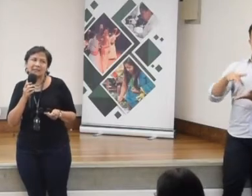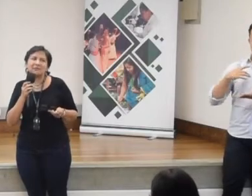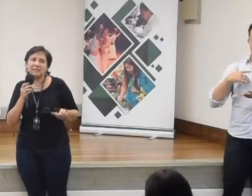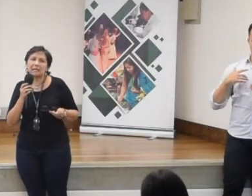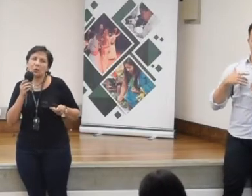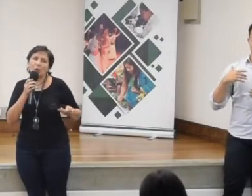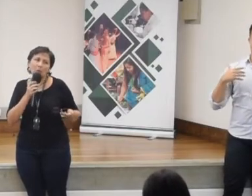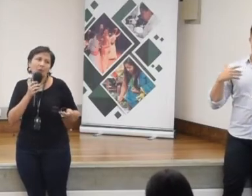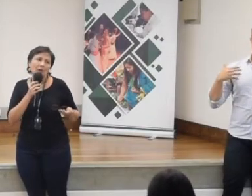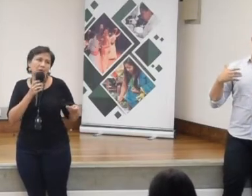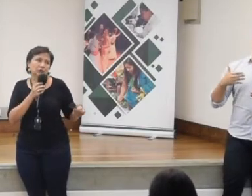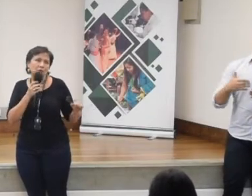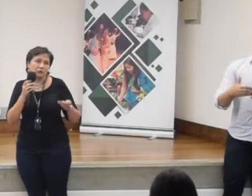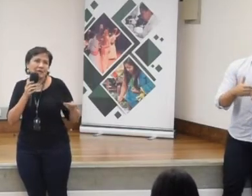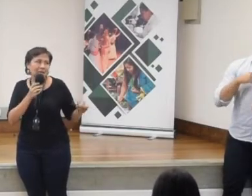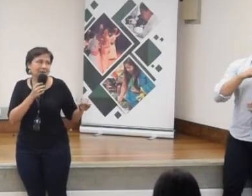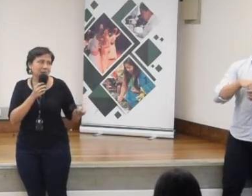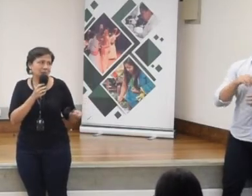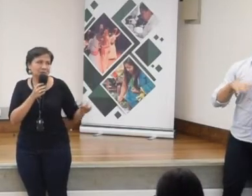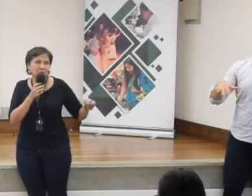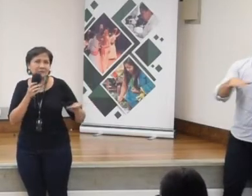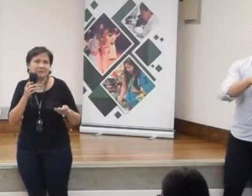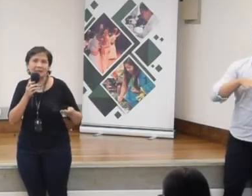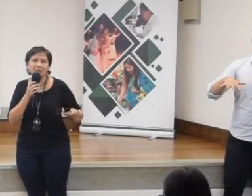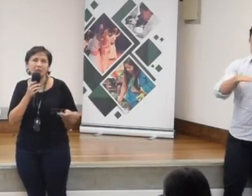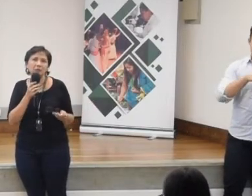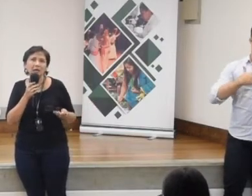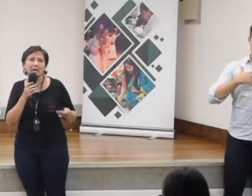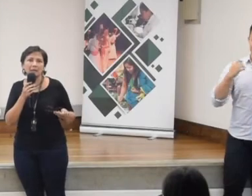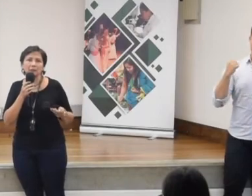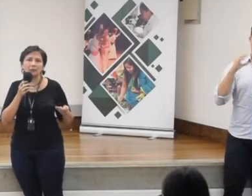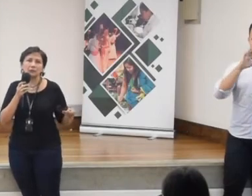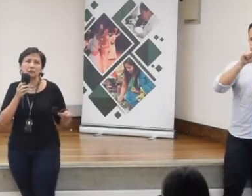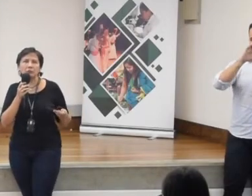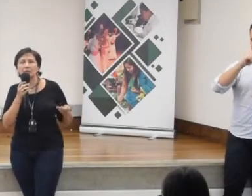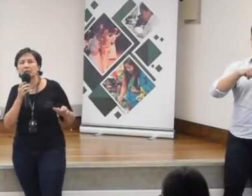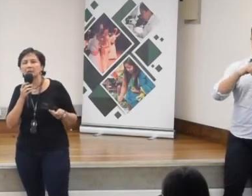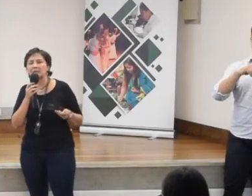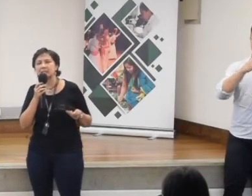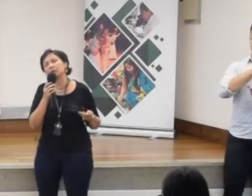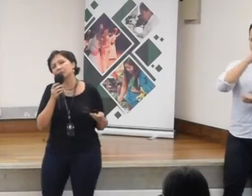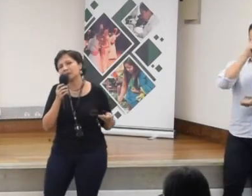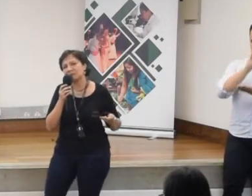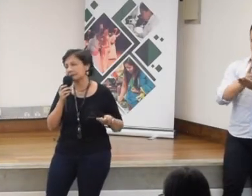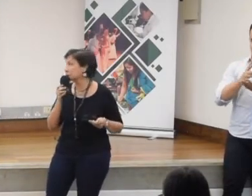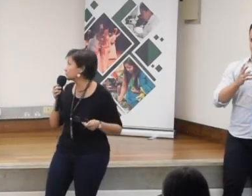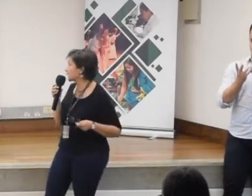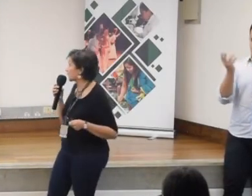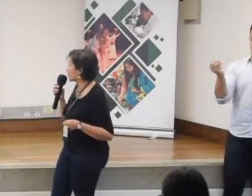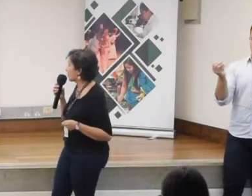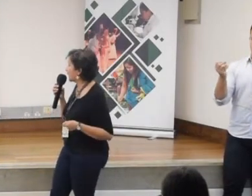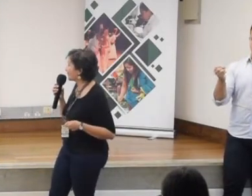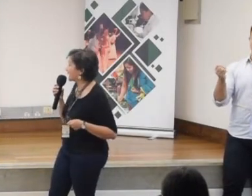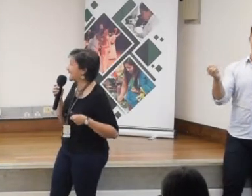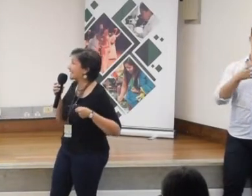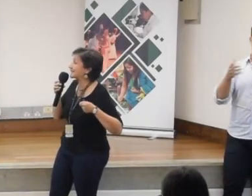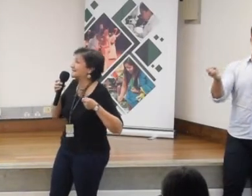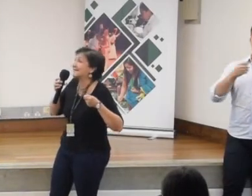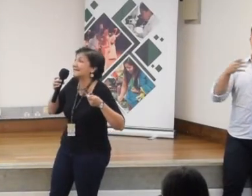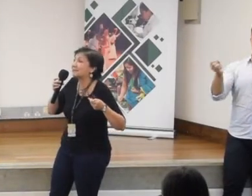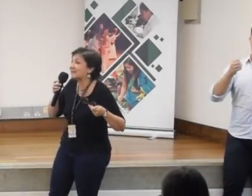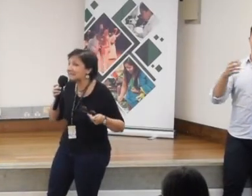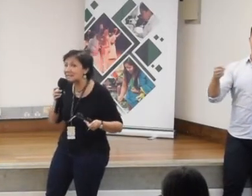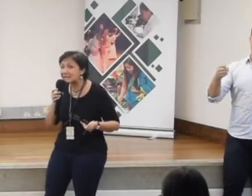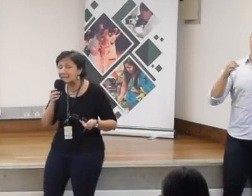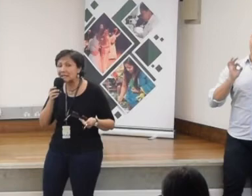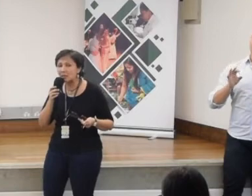crecer y mirar cómo los 2 grandes, los mayores, CLEO y UDA diversa, nos permiten nutrirlo con la manera